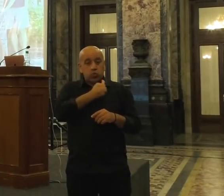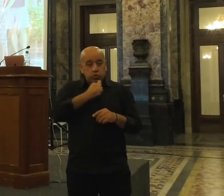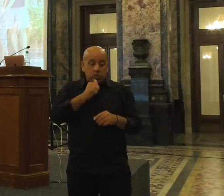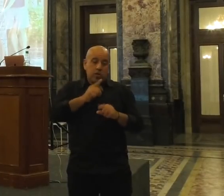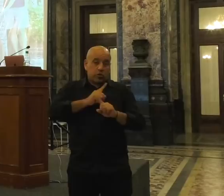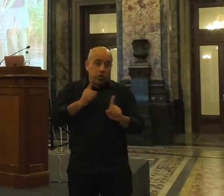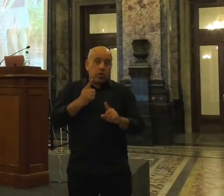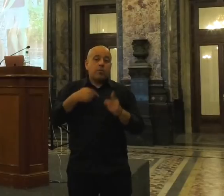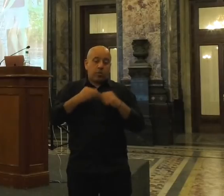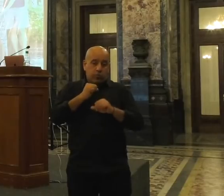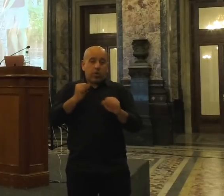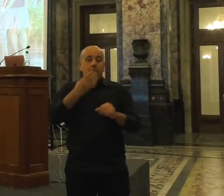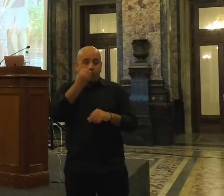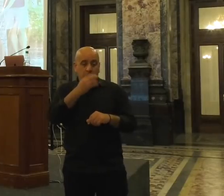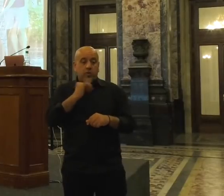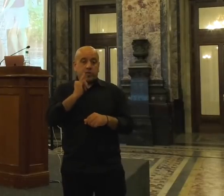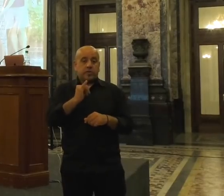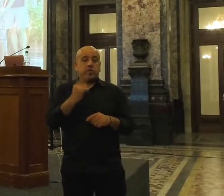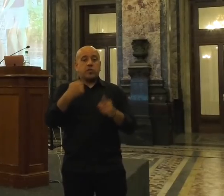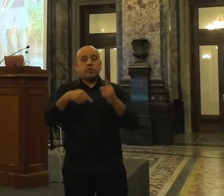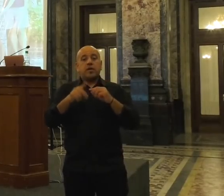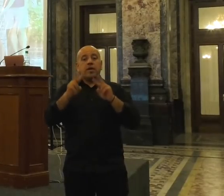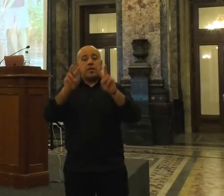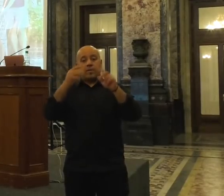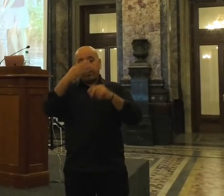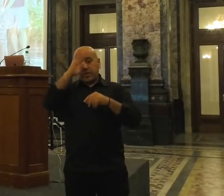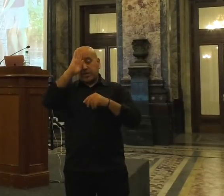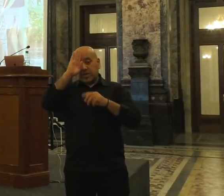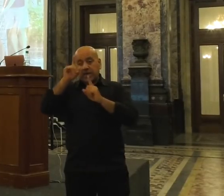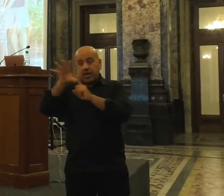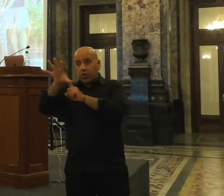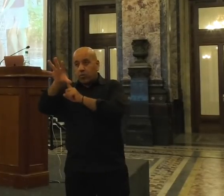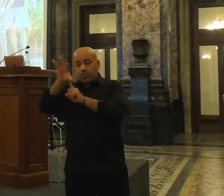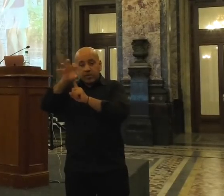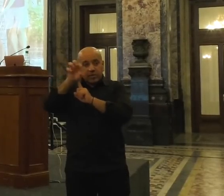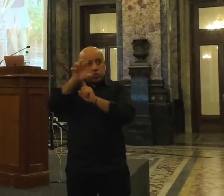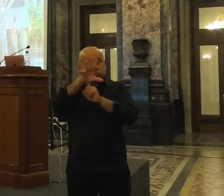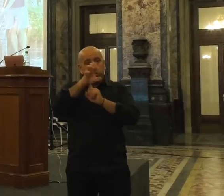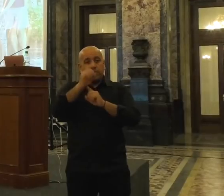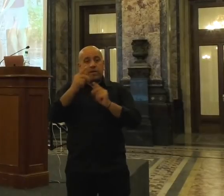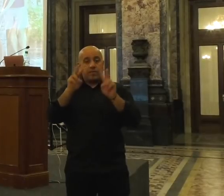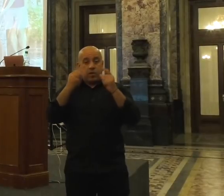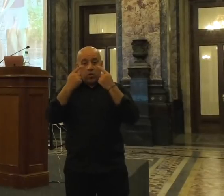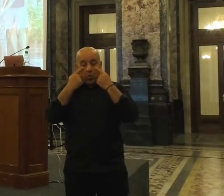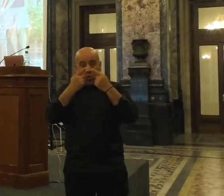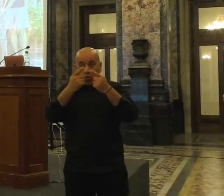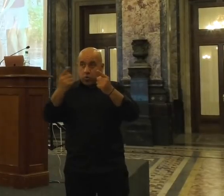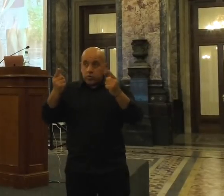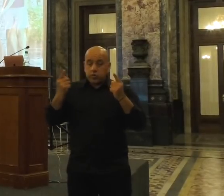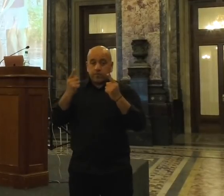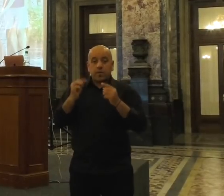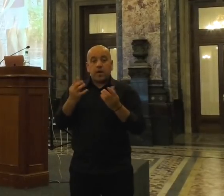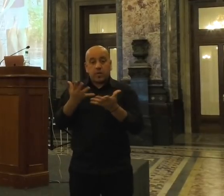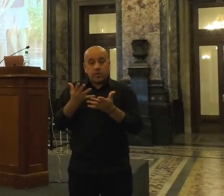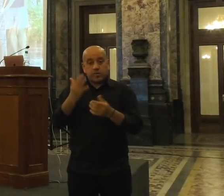por decirlo así. Entonces, en esa área de aprendizaje perceptual tiene una gran relevancia para los ojos de todos y